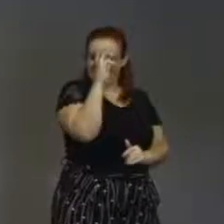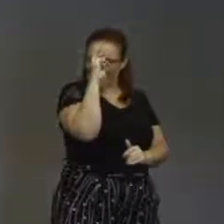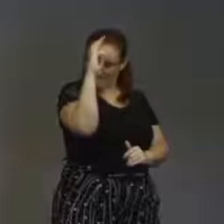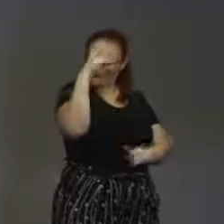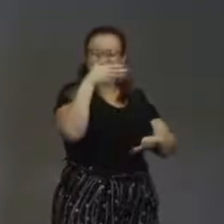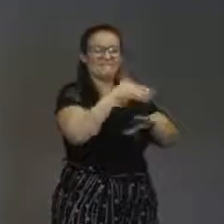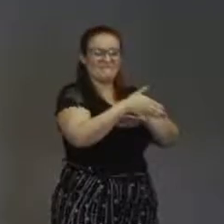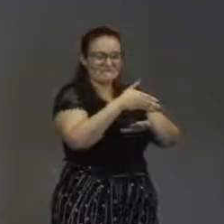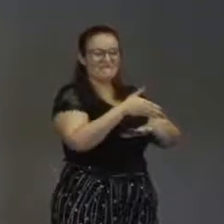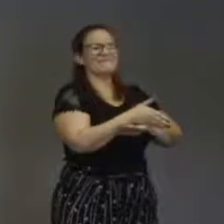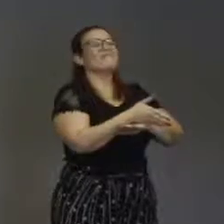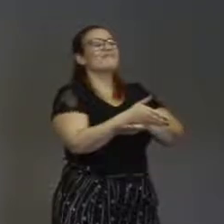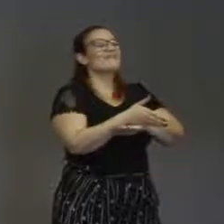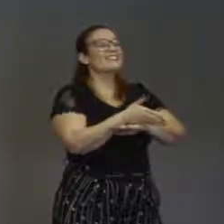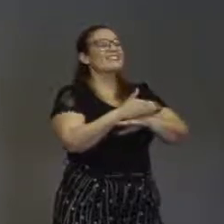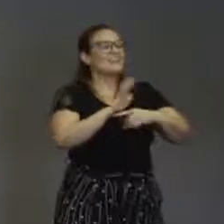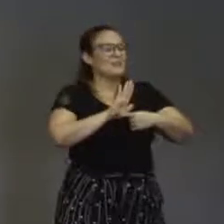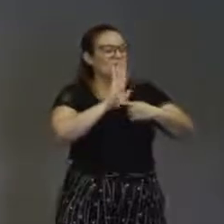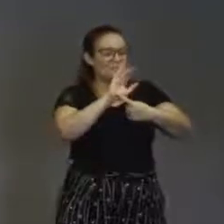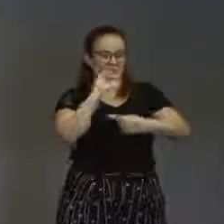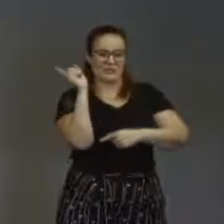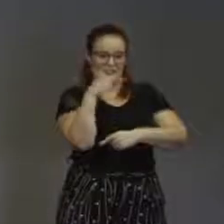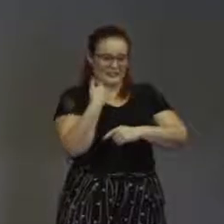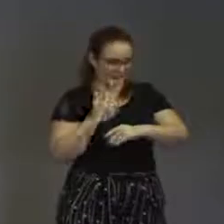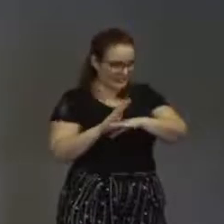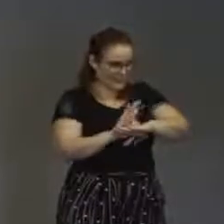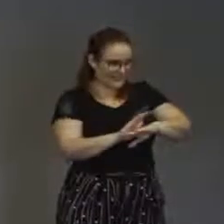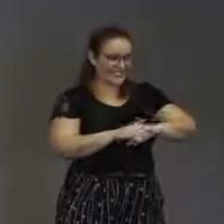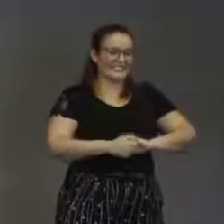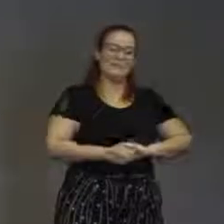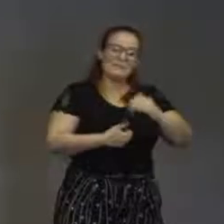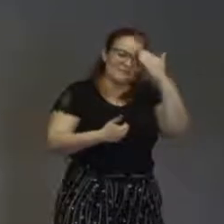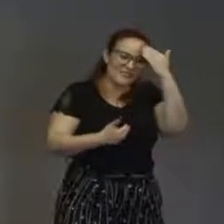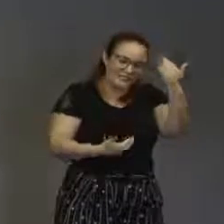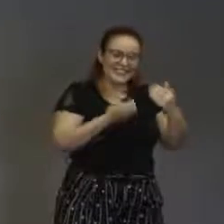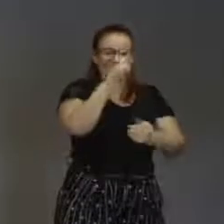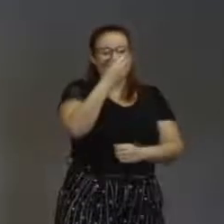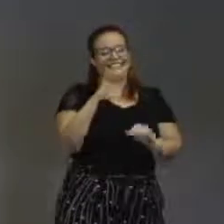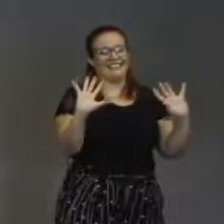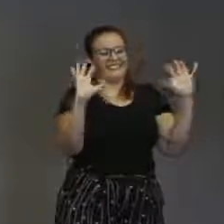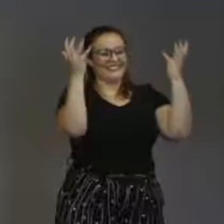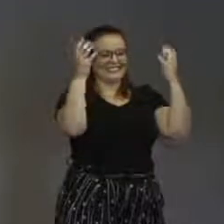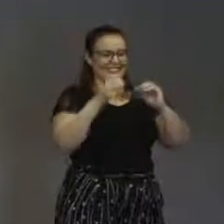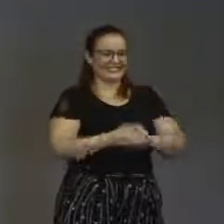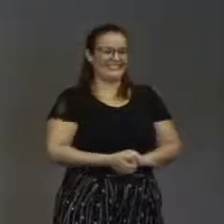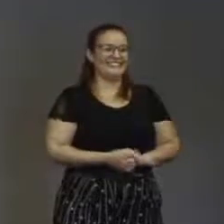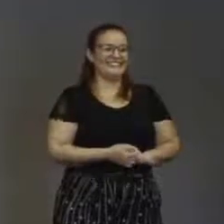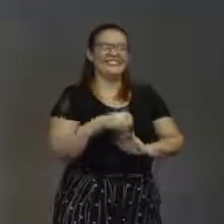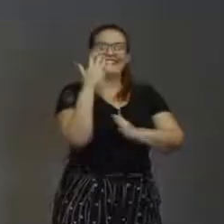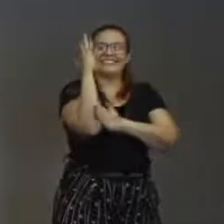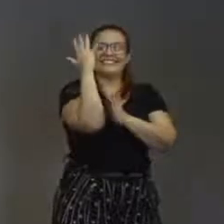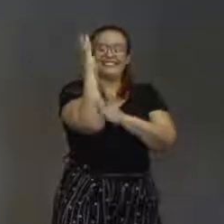participando e trazendo aí a nossa colaboração. Muito obrigada e bom evento.